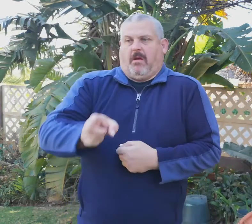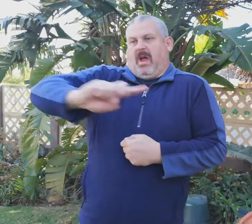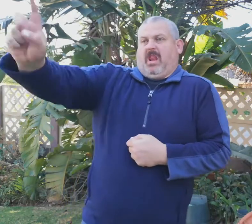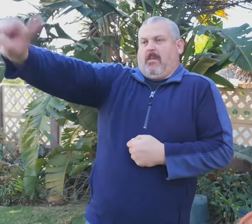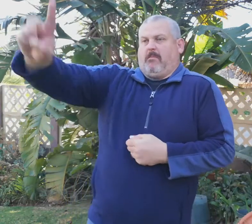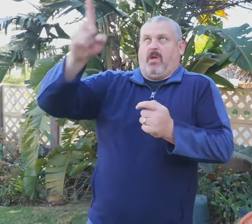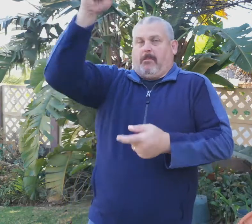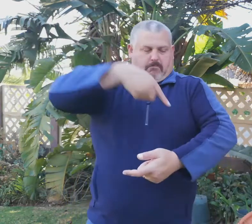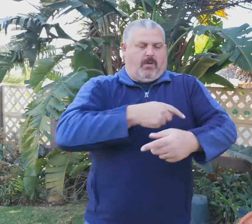Maar.